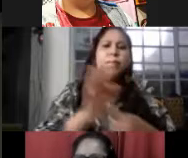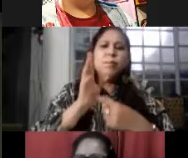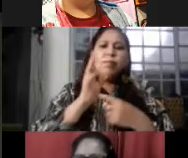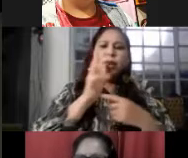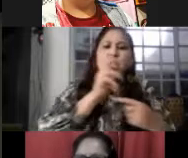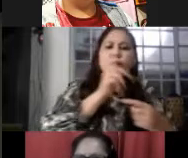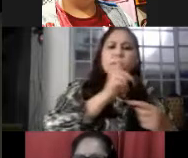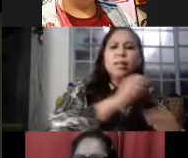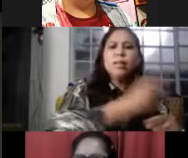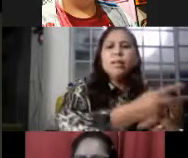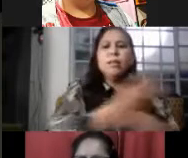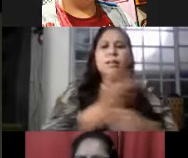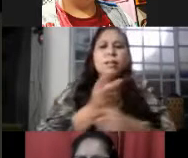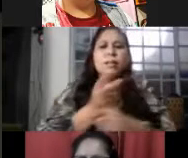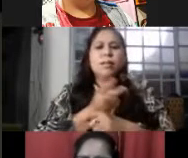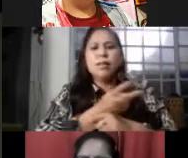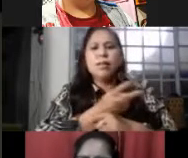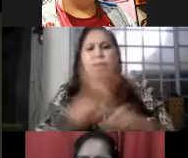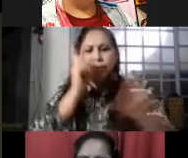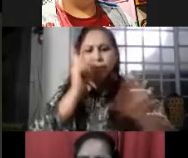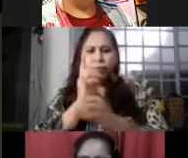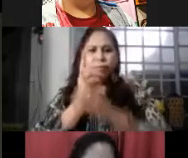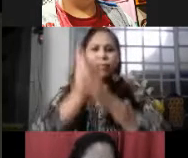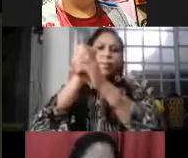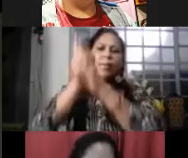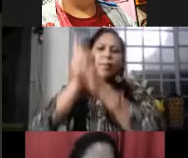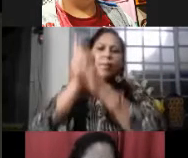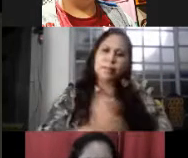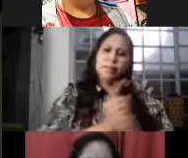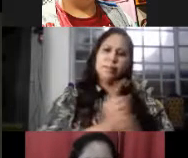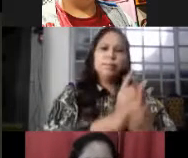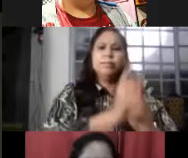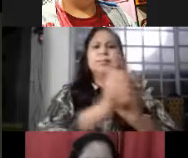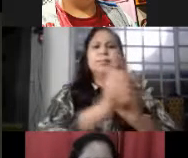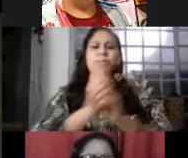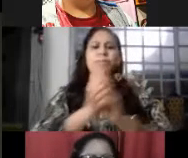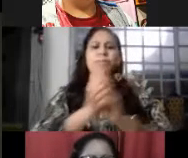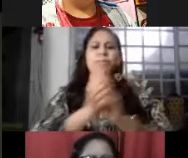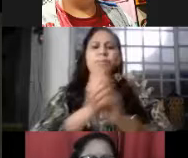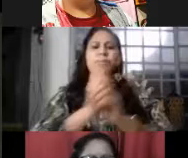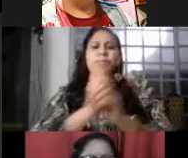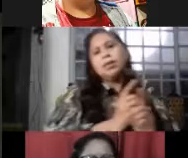demais, deixei eu pousar em você.